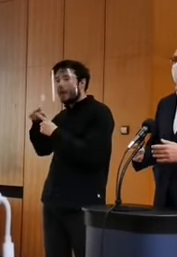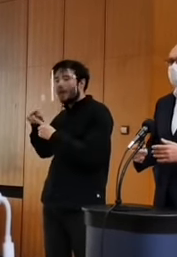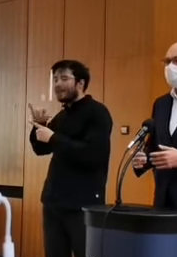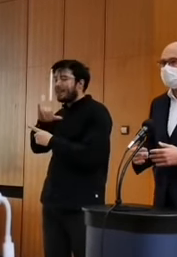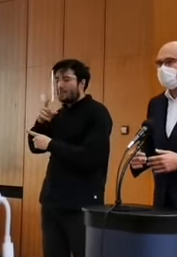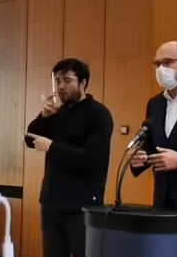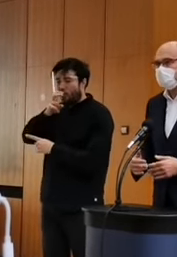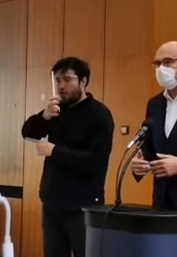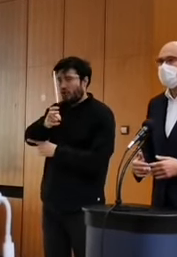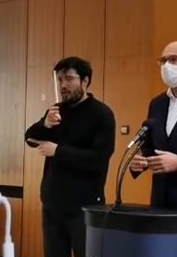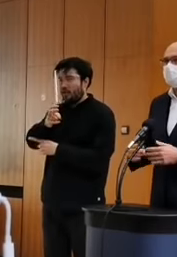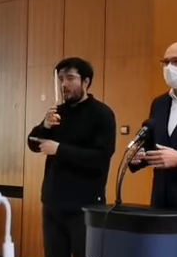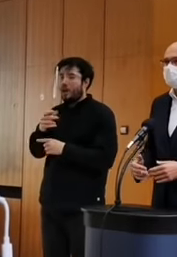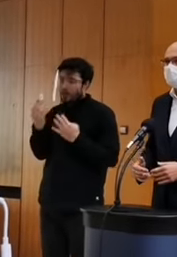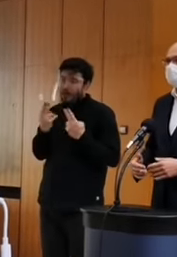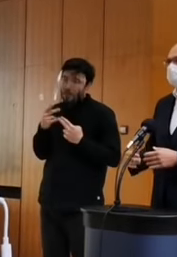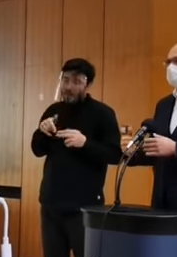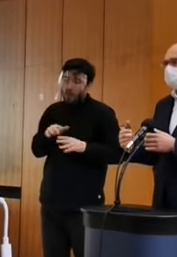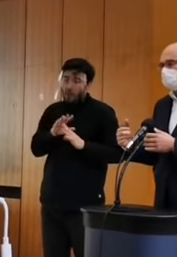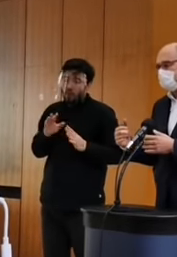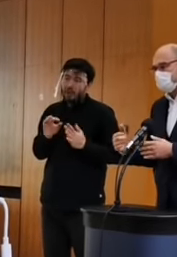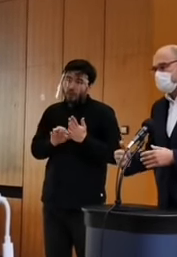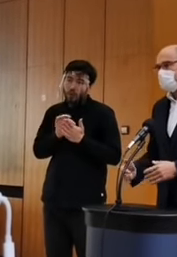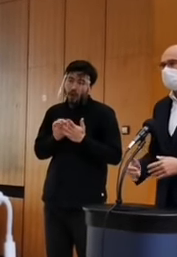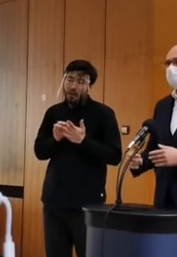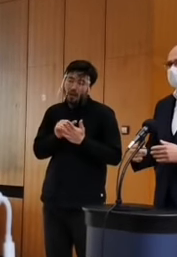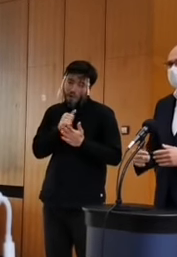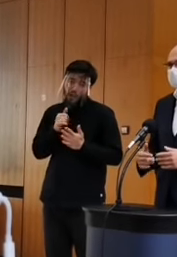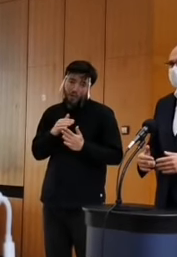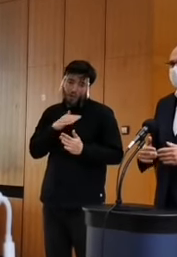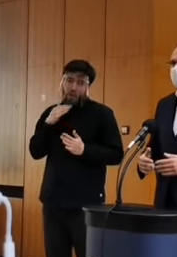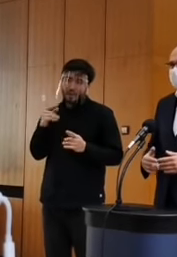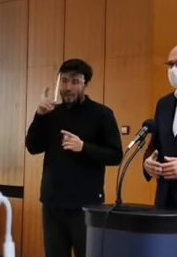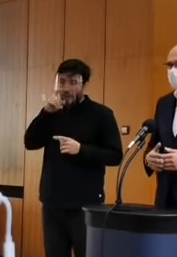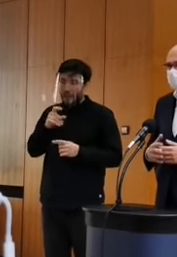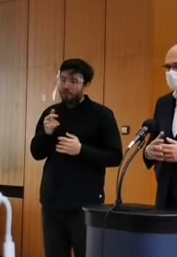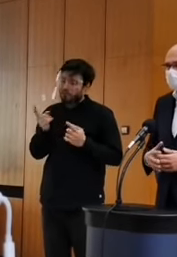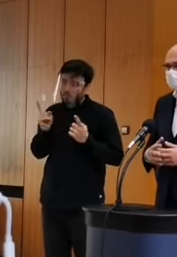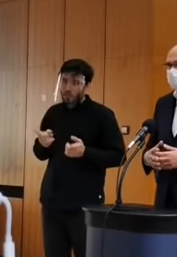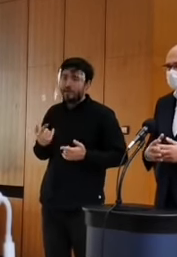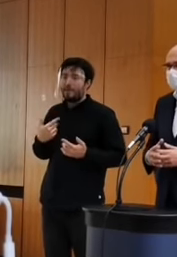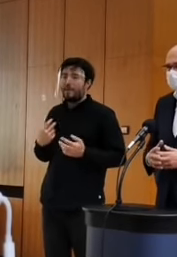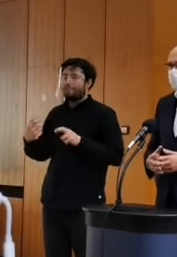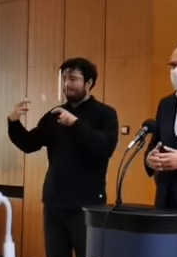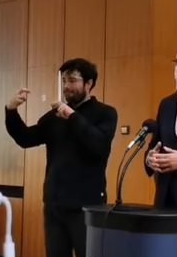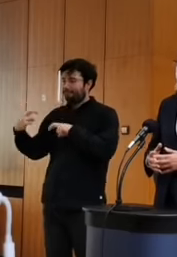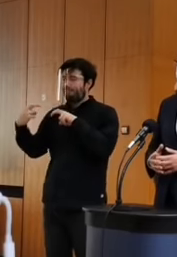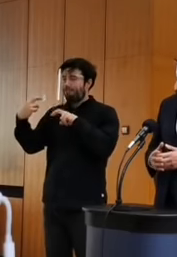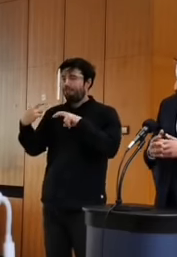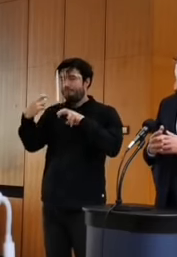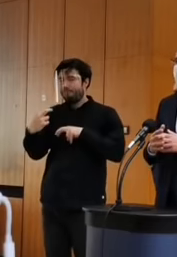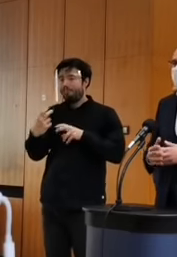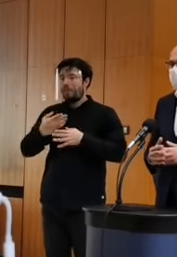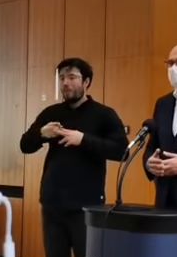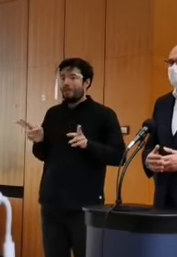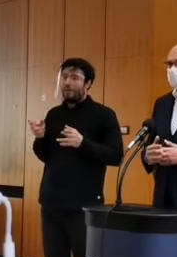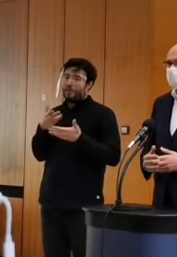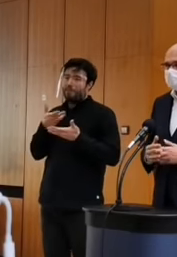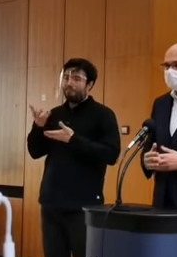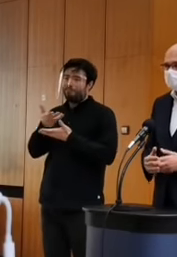je to dostatočne zlé na to, že naozaj musíme si sadnúť a otvorene sa baviť o rekonštrukcii vlády, čo nie je